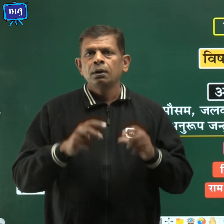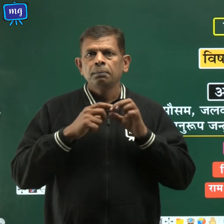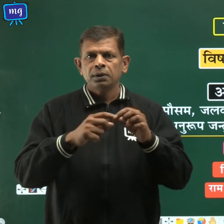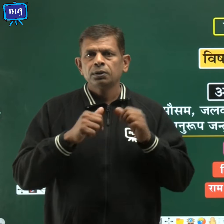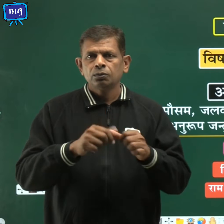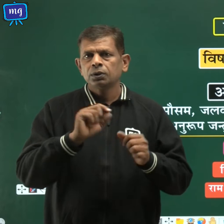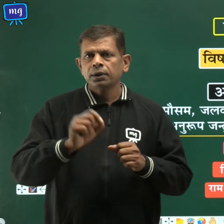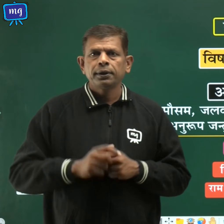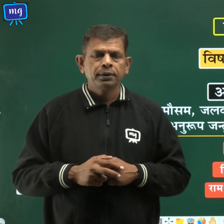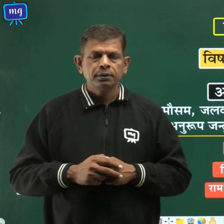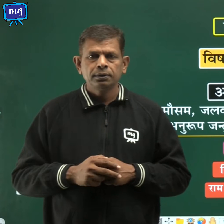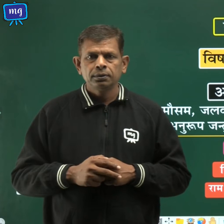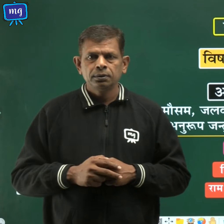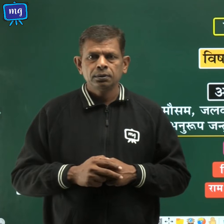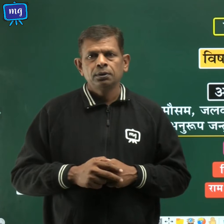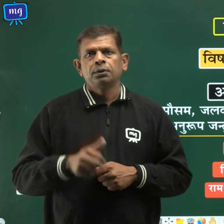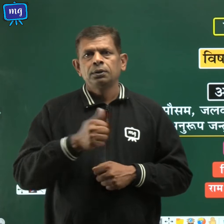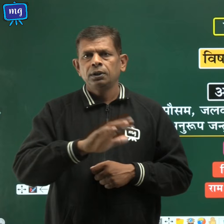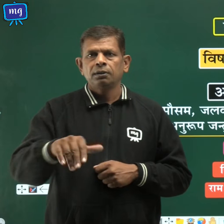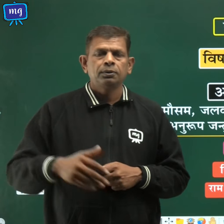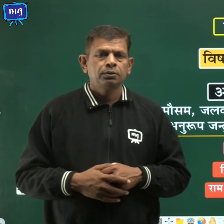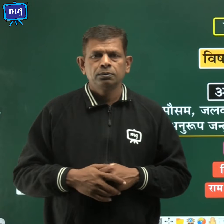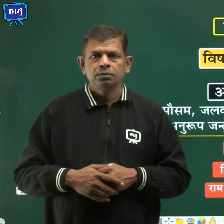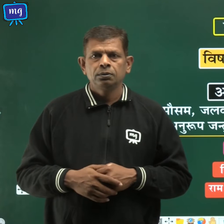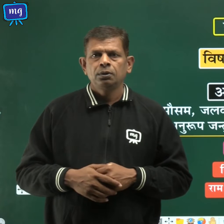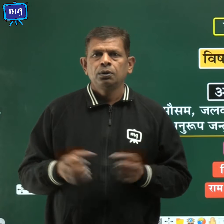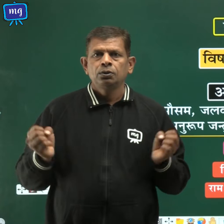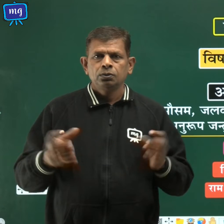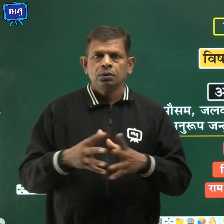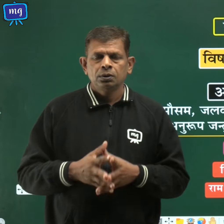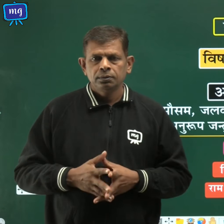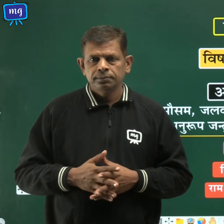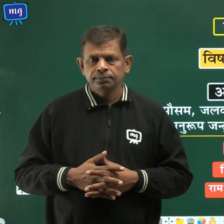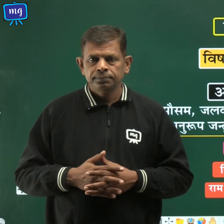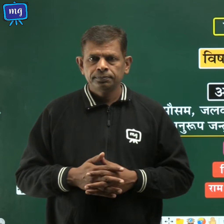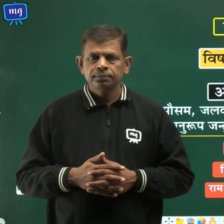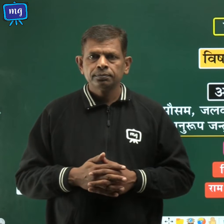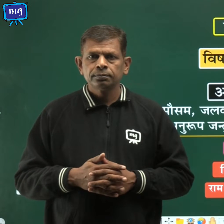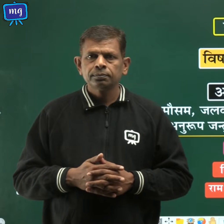प्रश्नोत्तर करेंगे। ठीक है बच्चों, शुरू करें।